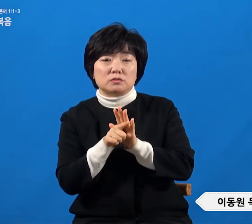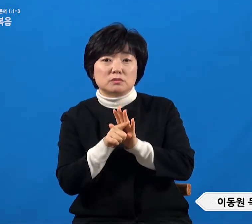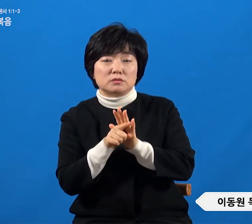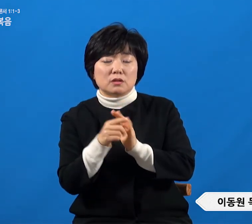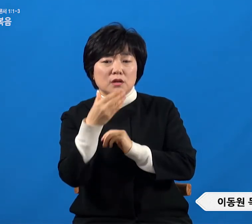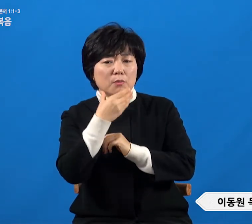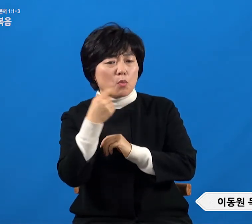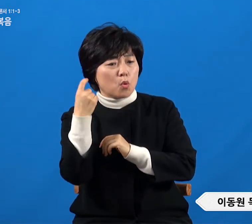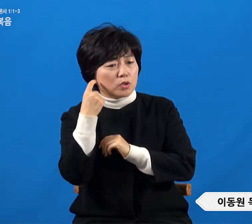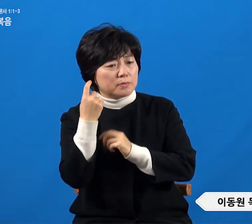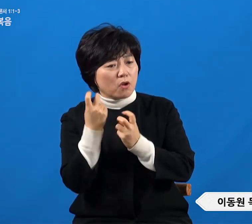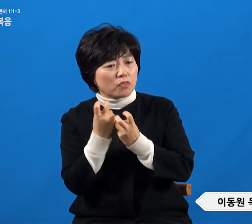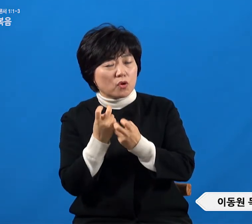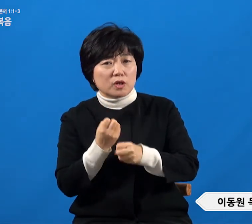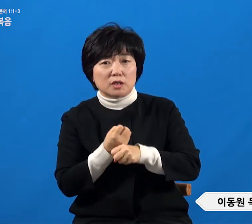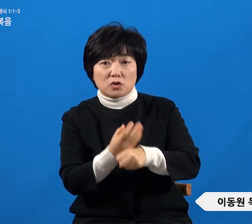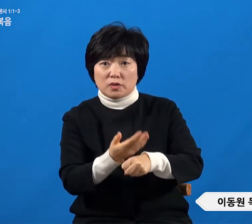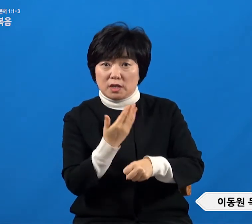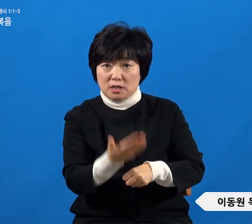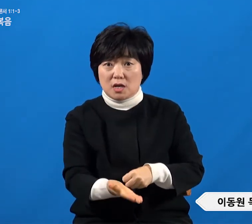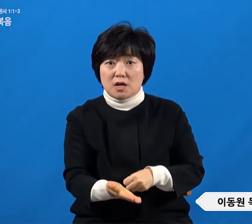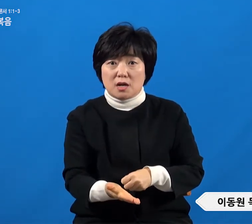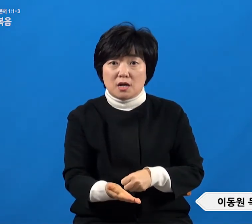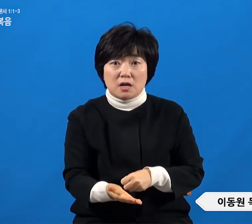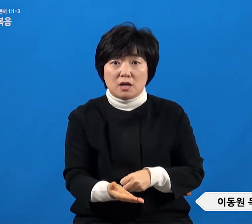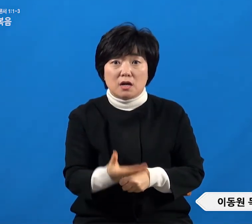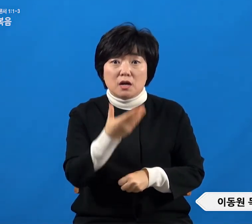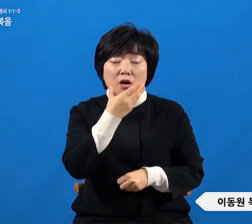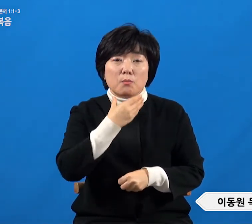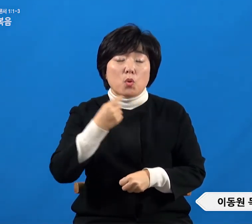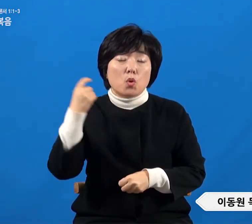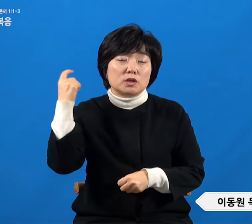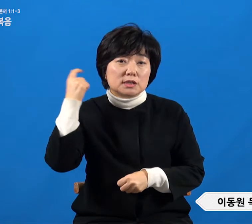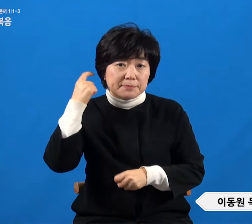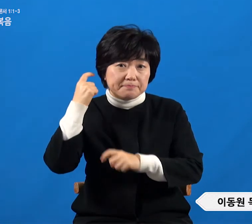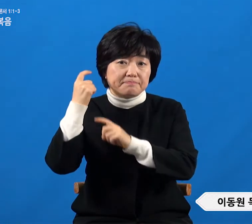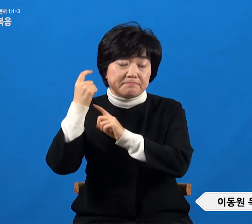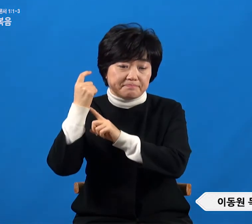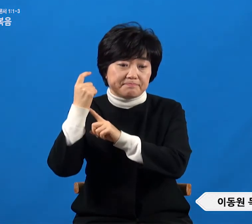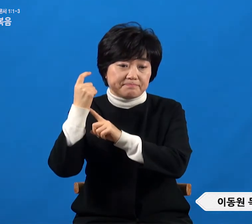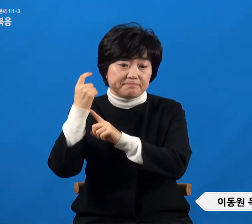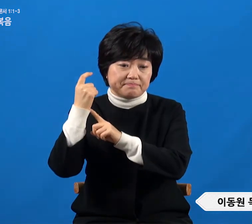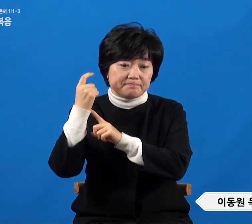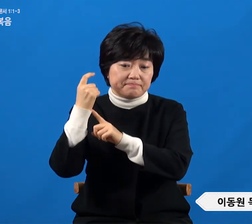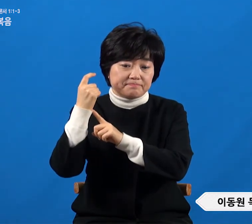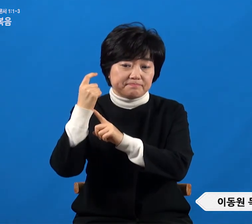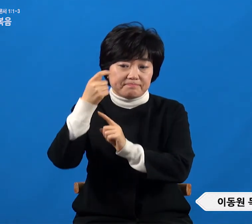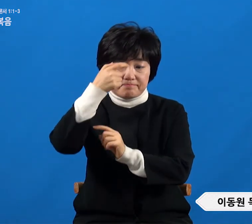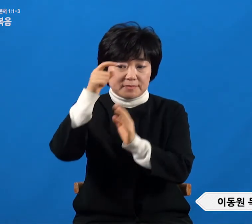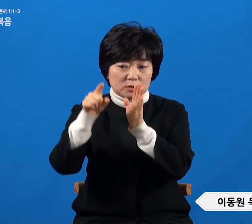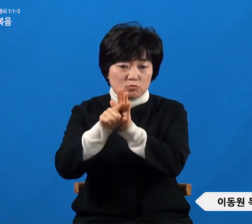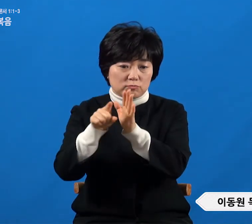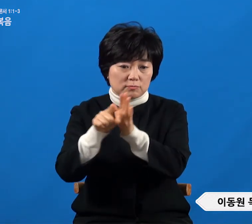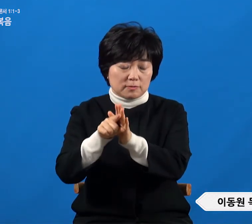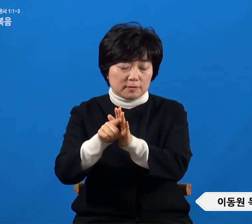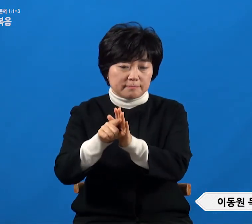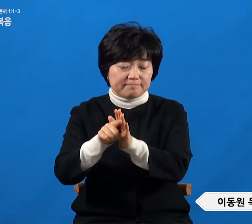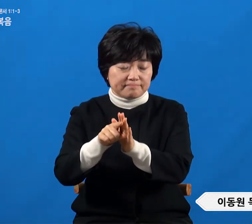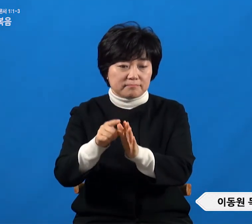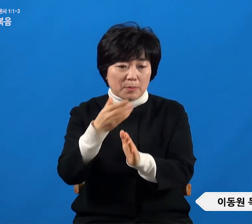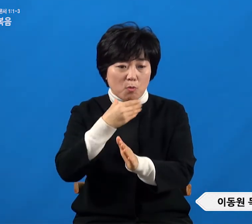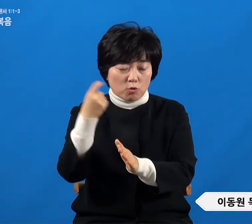메시지를 들려줄 수가 있을까요? 기독교의 메시지가 복음이라고 이런 시대를 향해서 우리가 선언할 수가 있을까요?